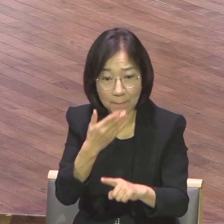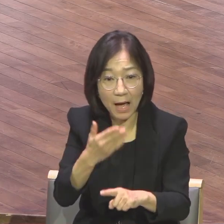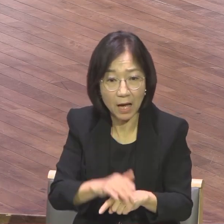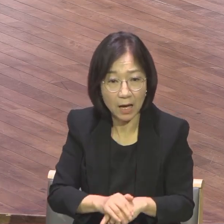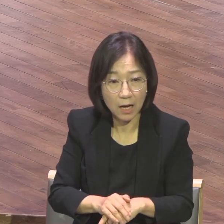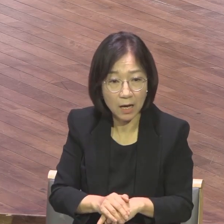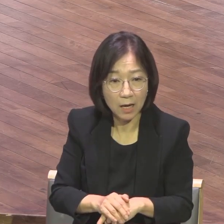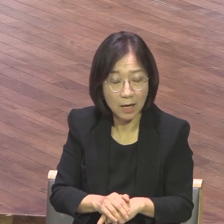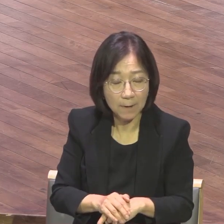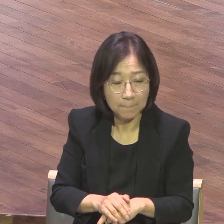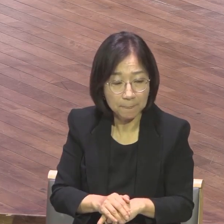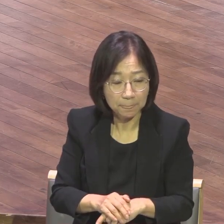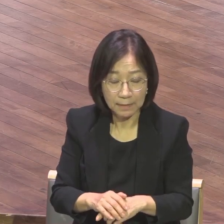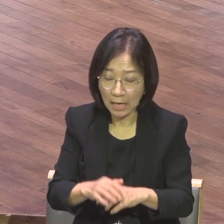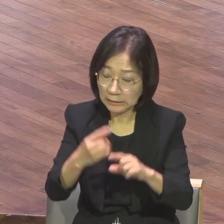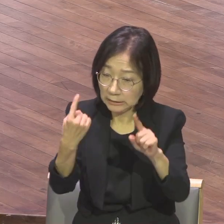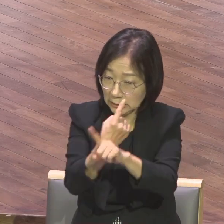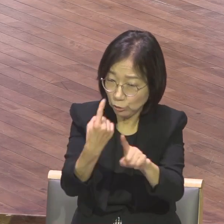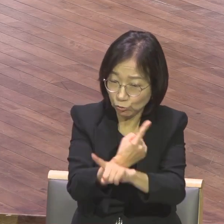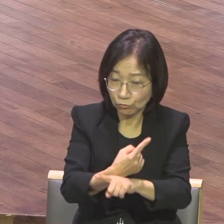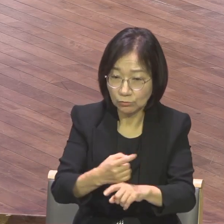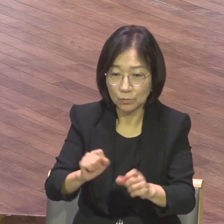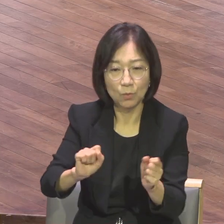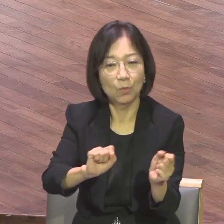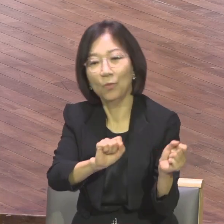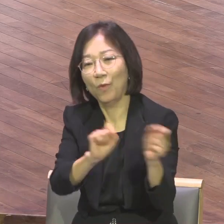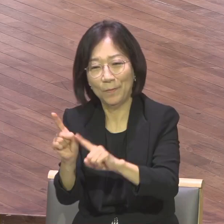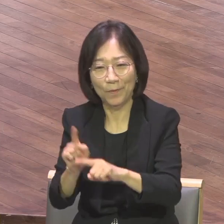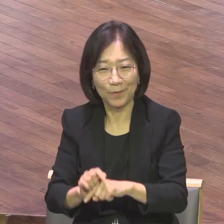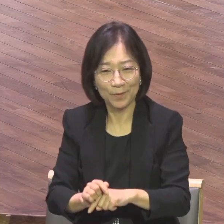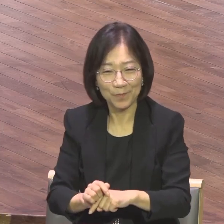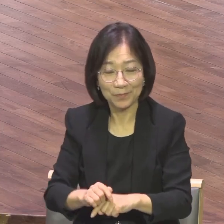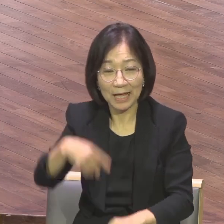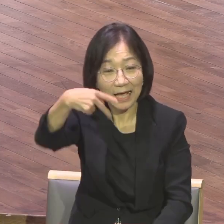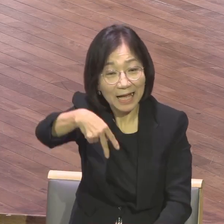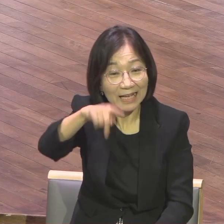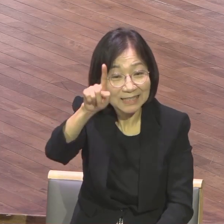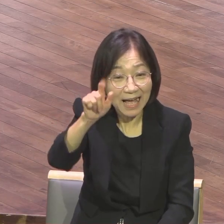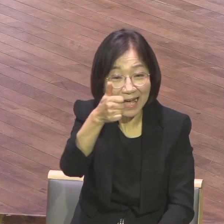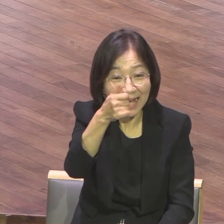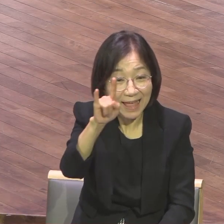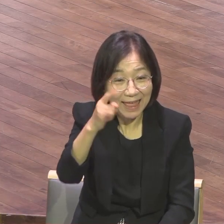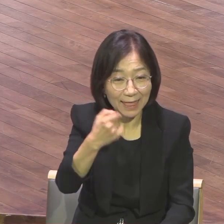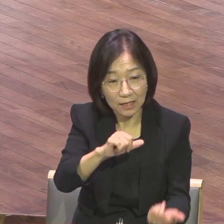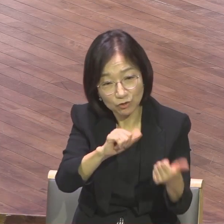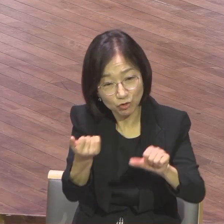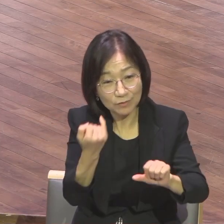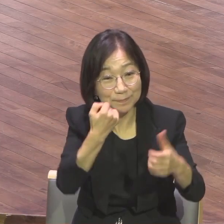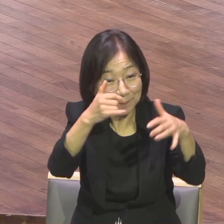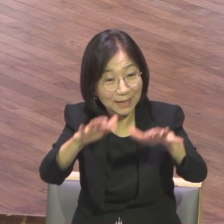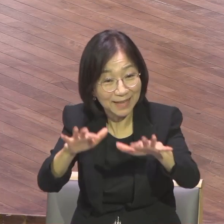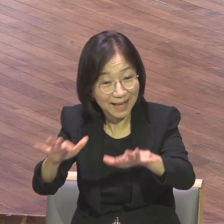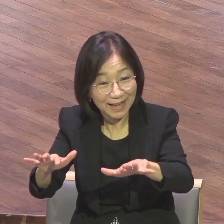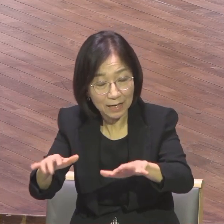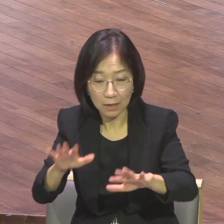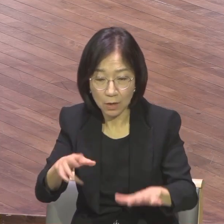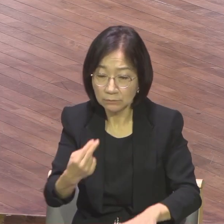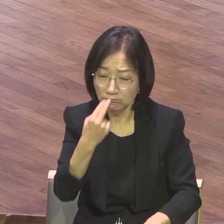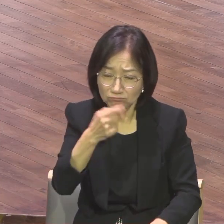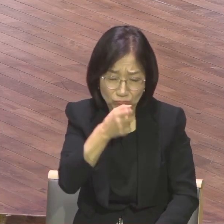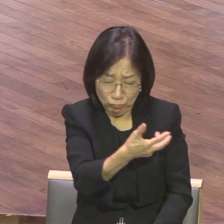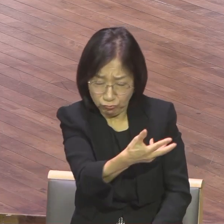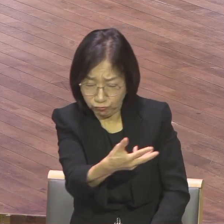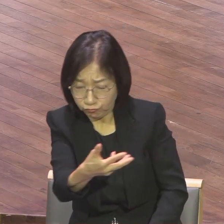치유와 회복이 일어난다고 말씀하고 있잖아요. 사회 받아도 새롭게 생명수가 들어가는 순간에 사회 소생한다